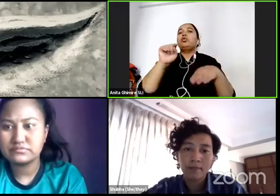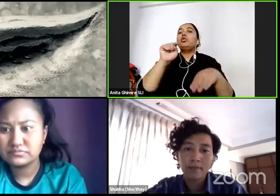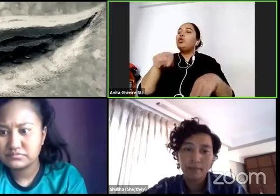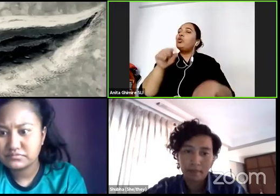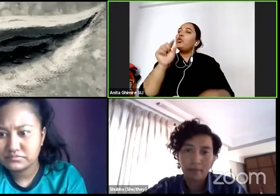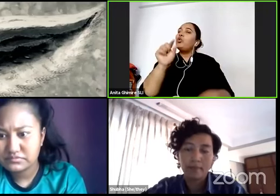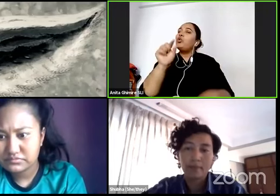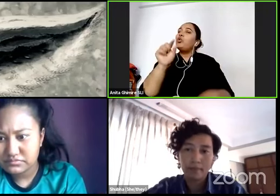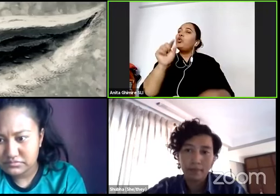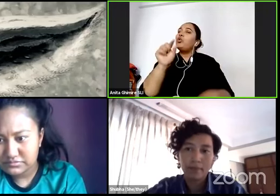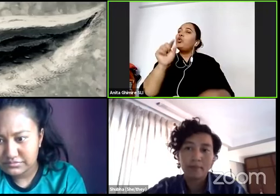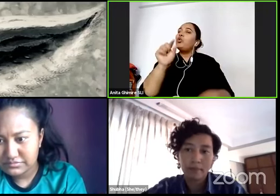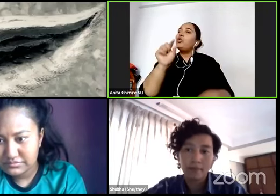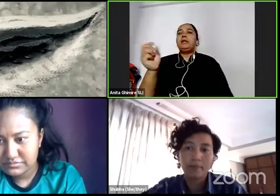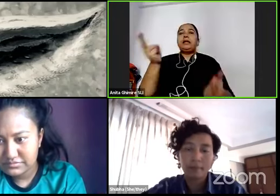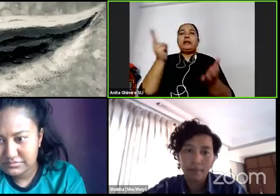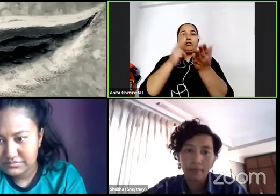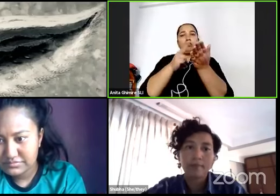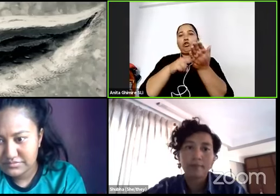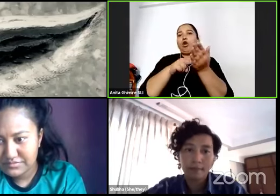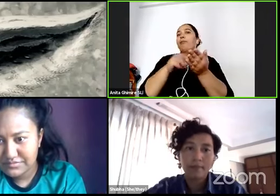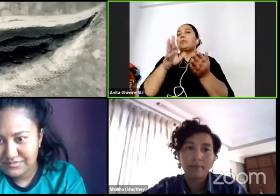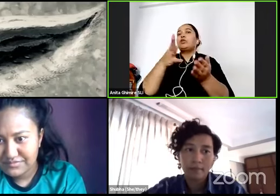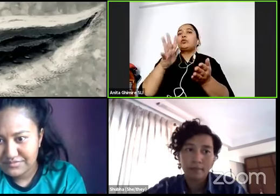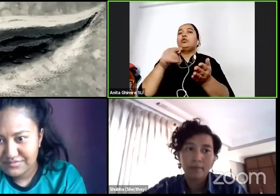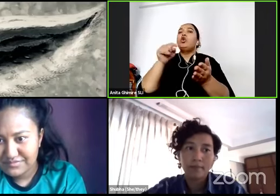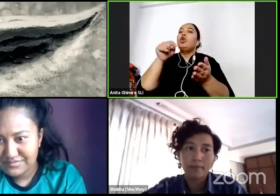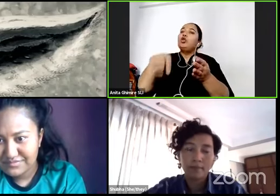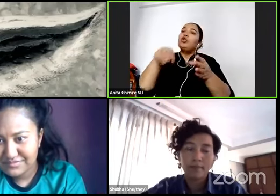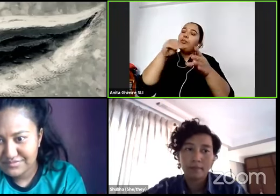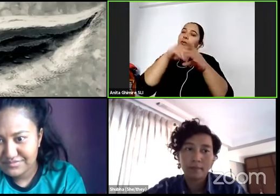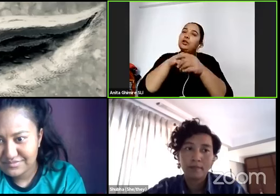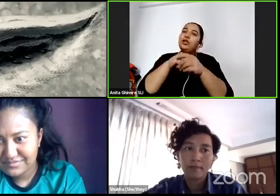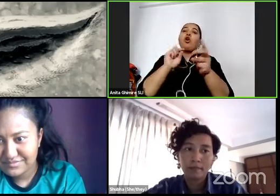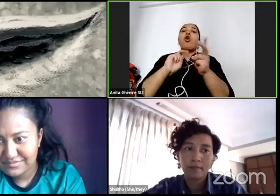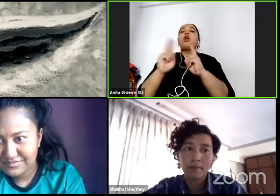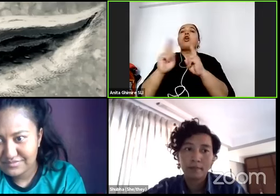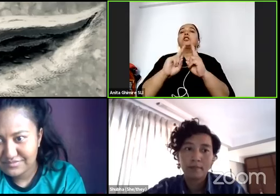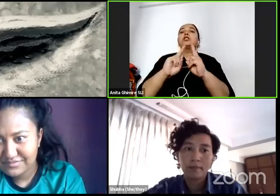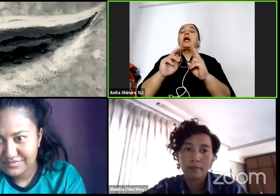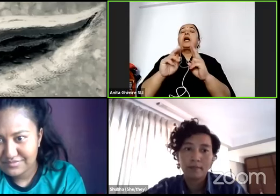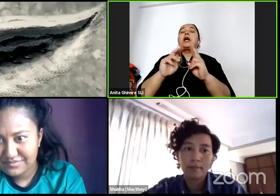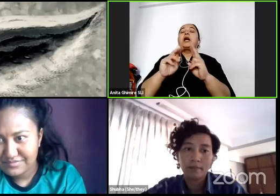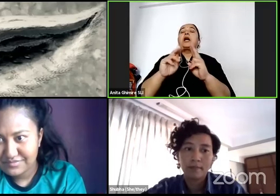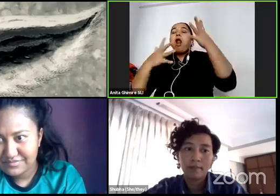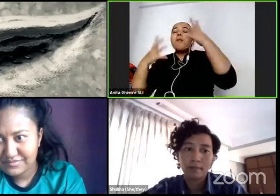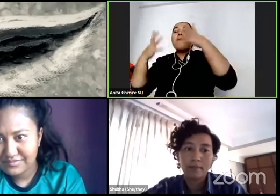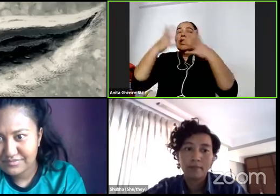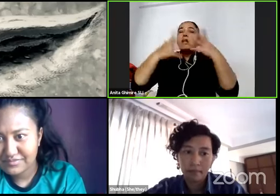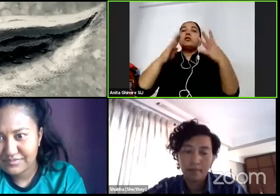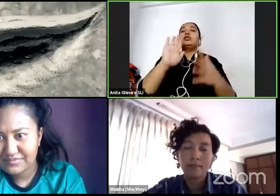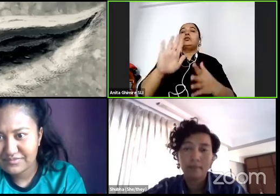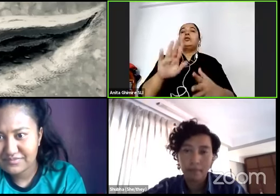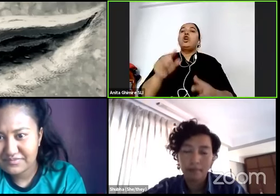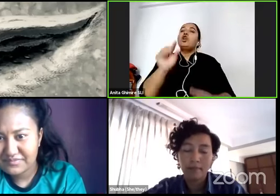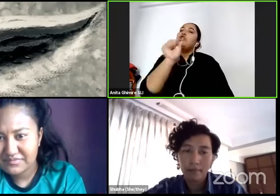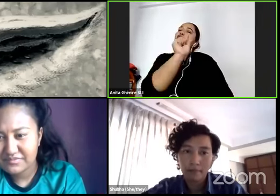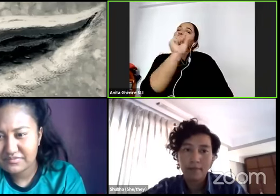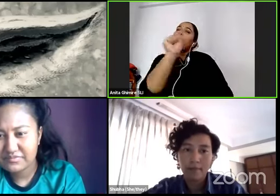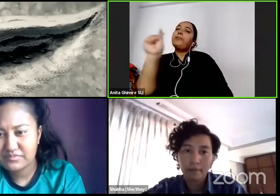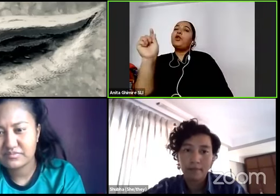थप्छौँ उहाँको कुरा त्यसभित्र अट्छ कि. तर हामी कहाँनिर रोमलिरहेछौँ भन्दाखेरि त्यो शब्द त होइन है मलाई भन्ने कुरा लागेछ.